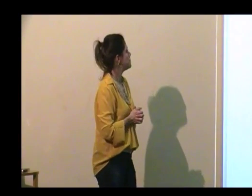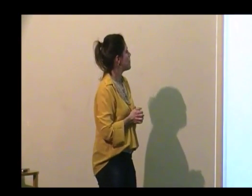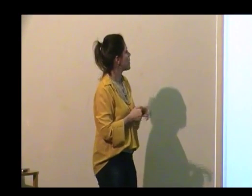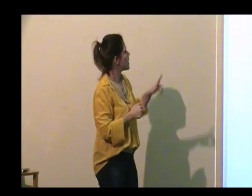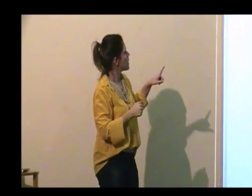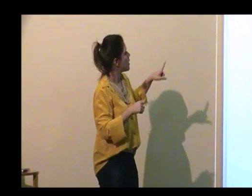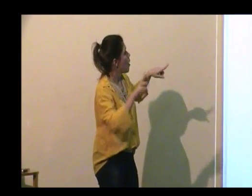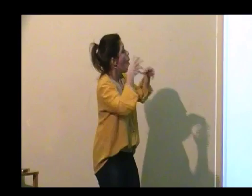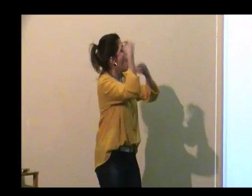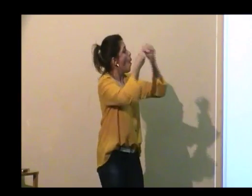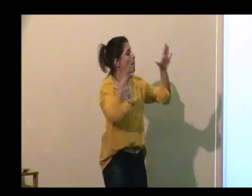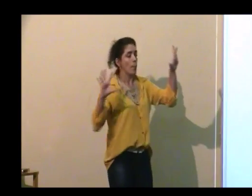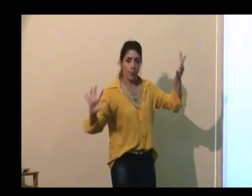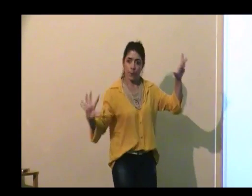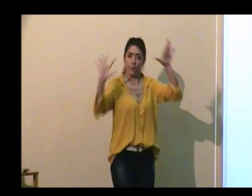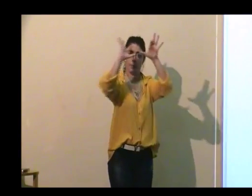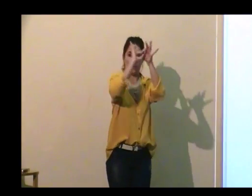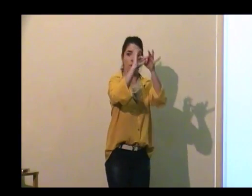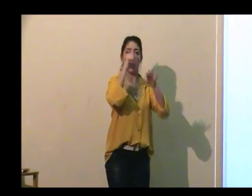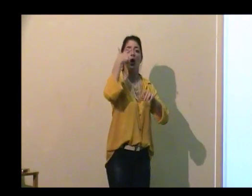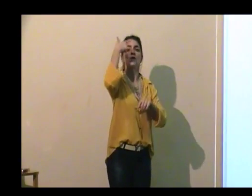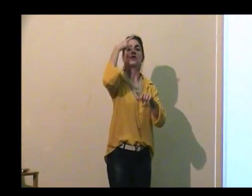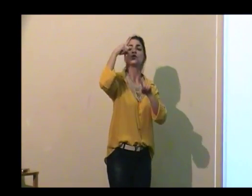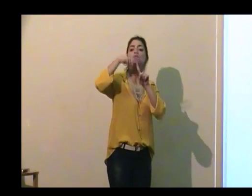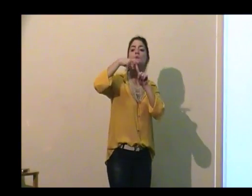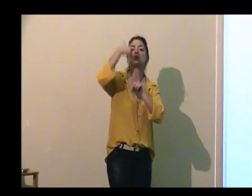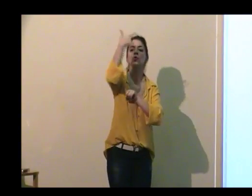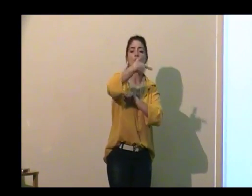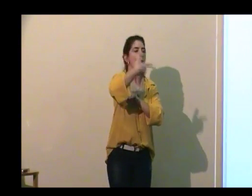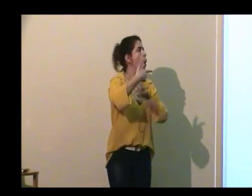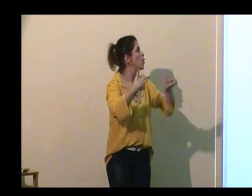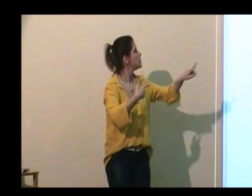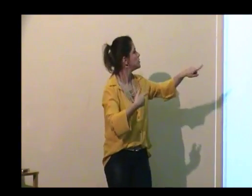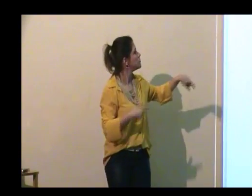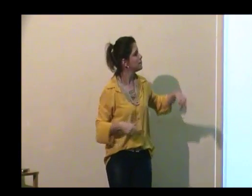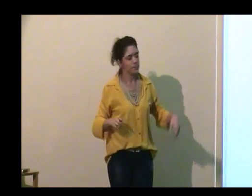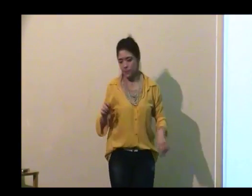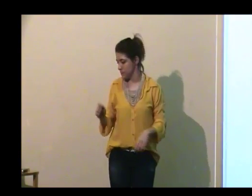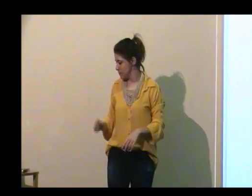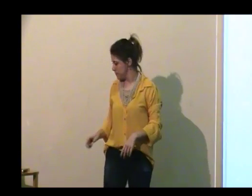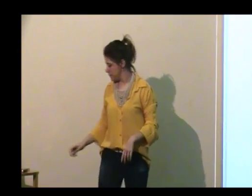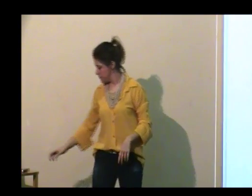para o outro, né? Você não passa da pessoa para outra.